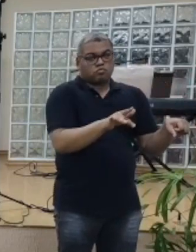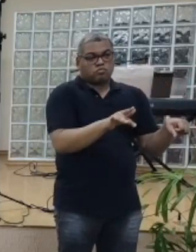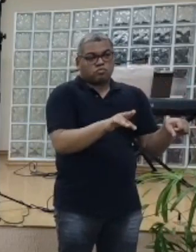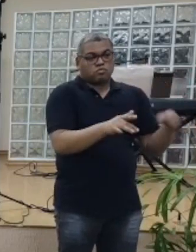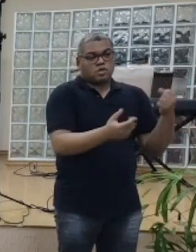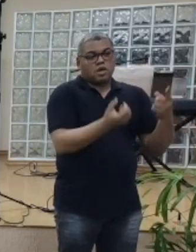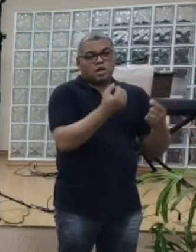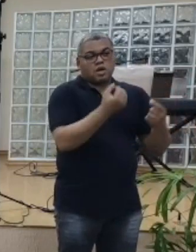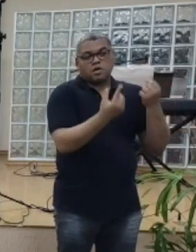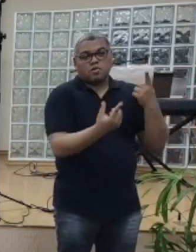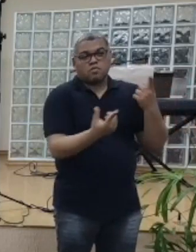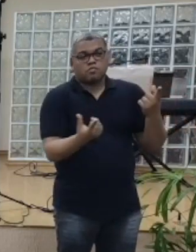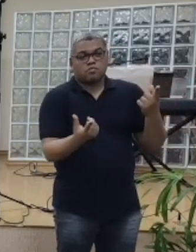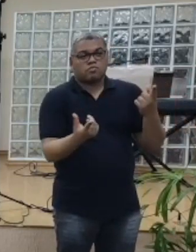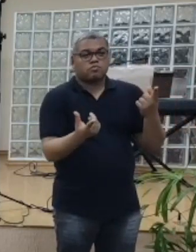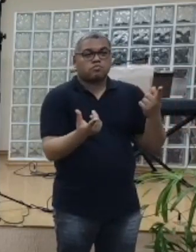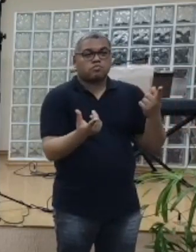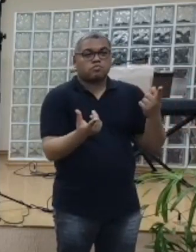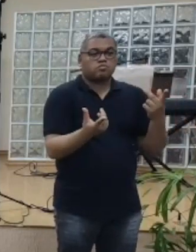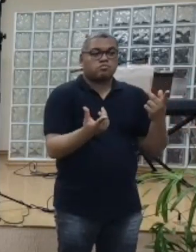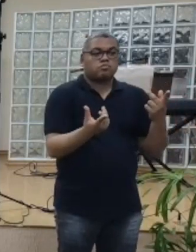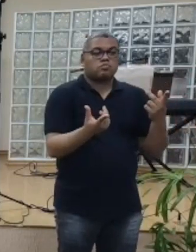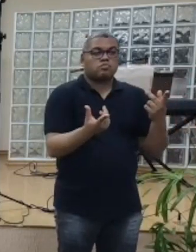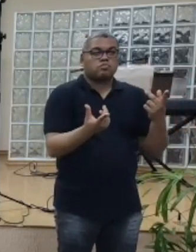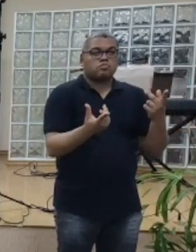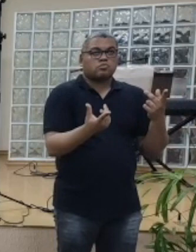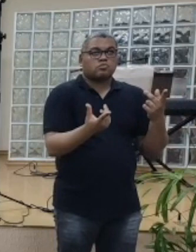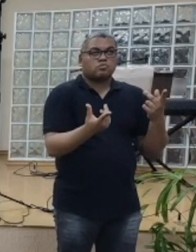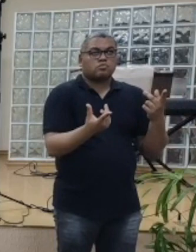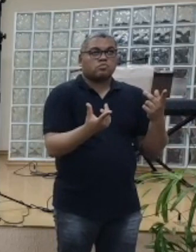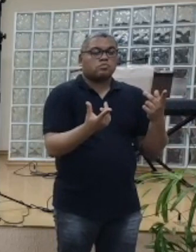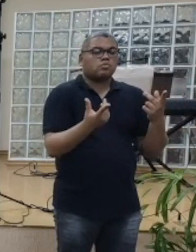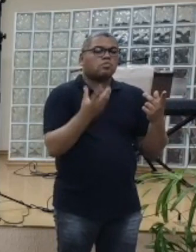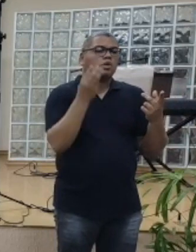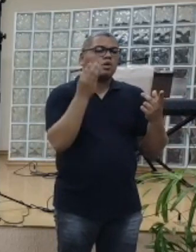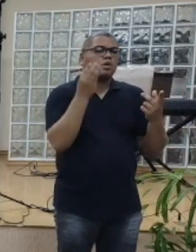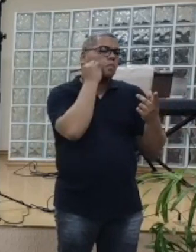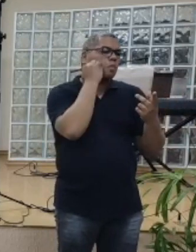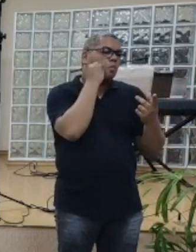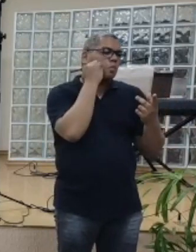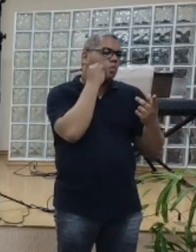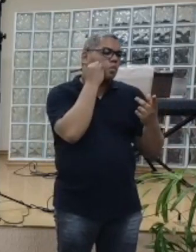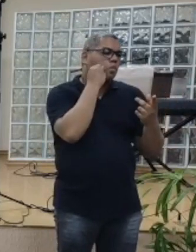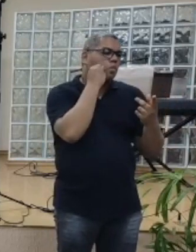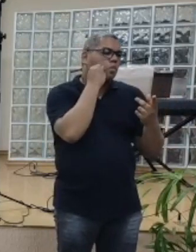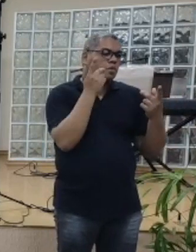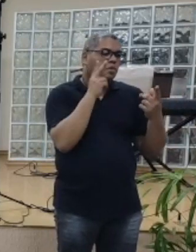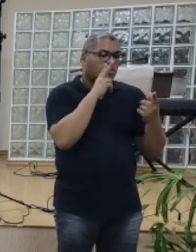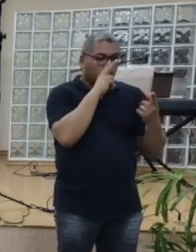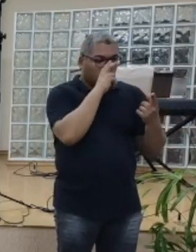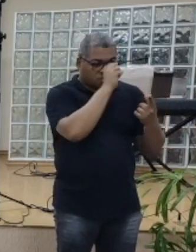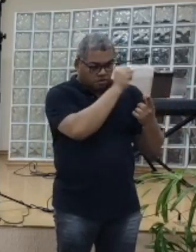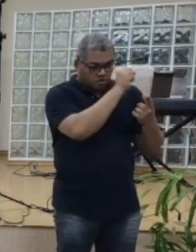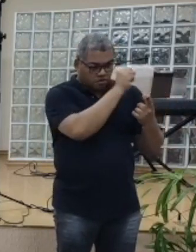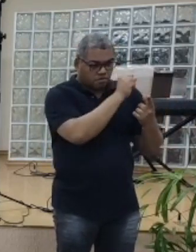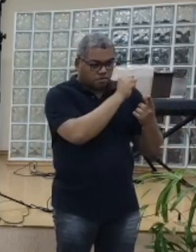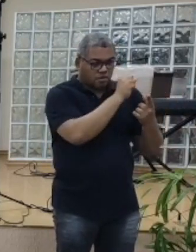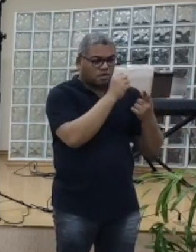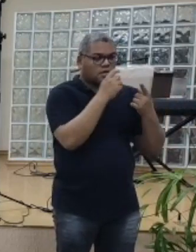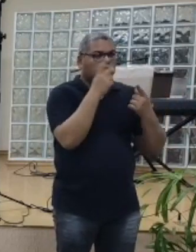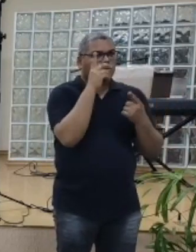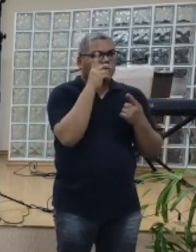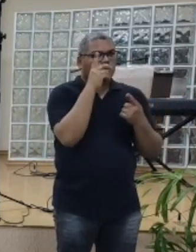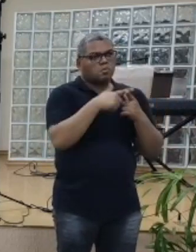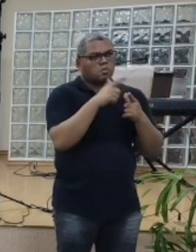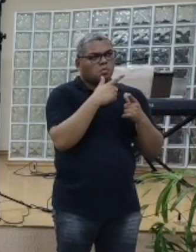algumas possibilidades, e a possibilidade mais forte é de que ele estivesse com um problema sério nos olhos, porque ele